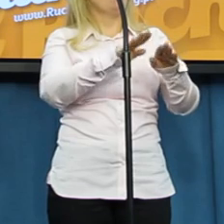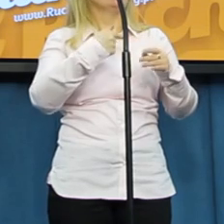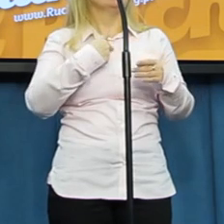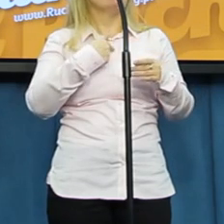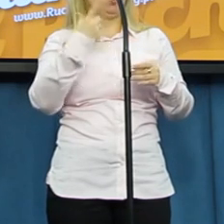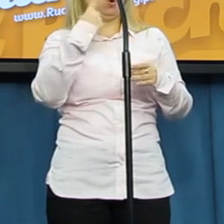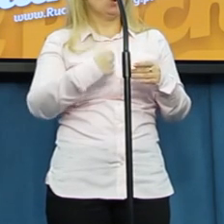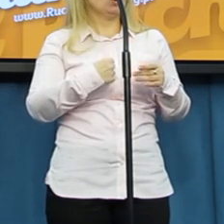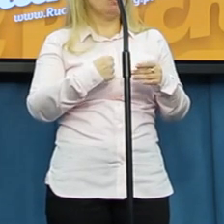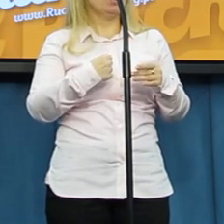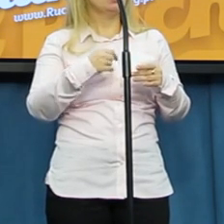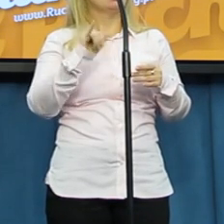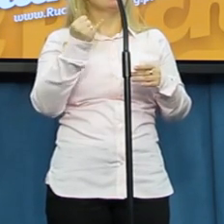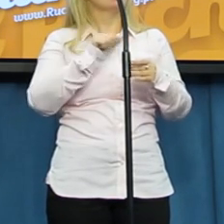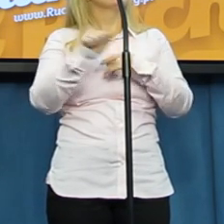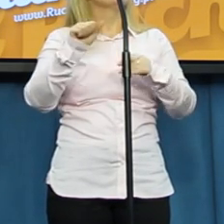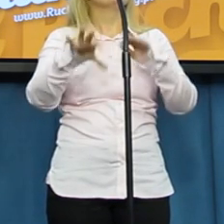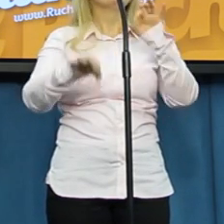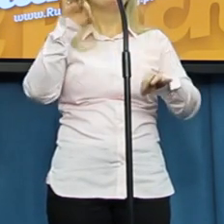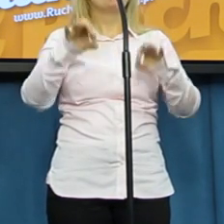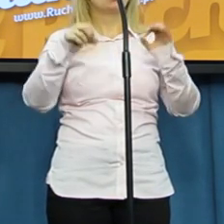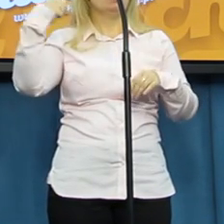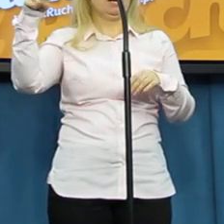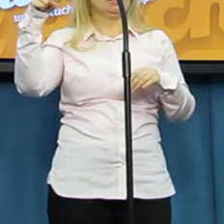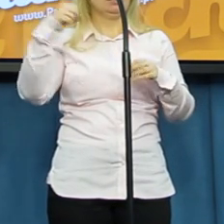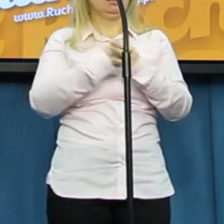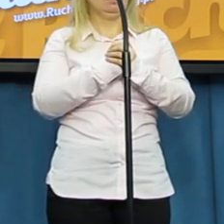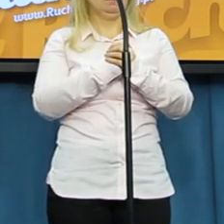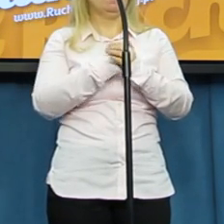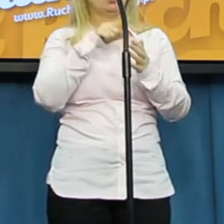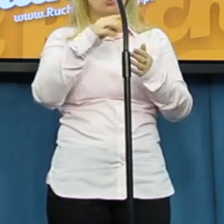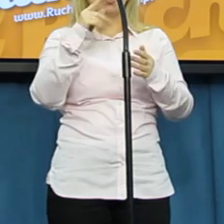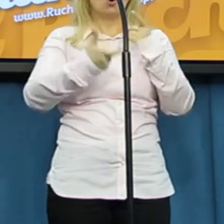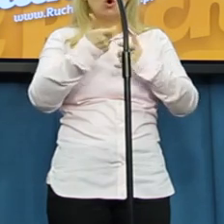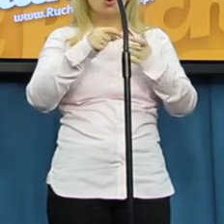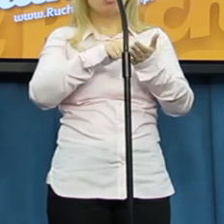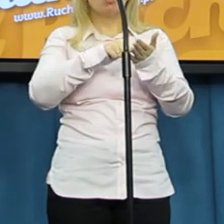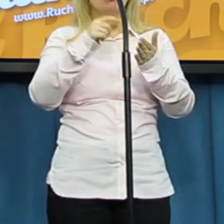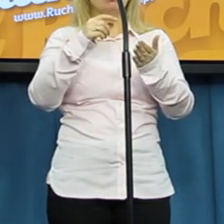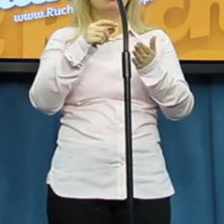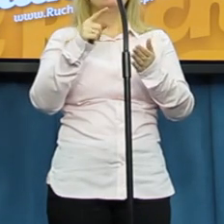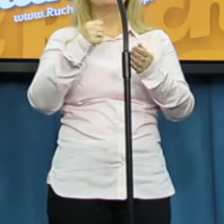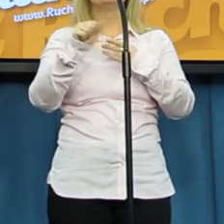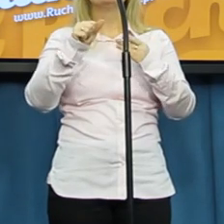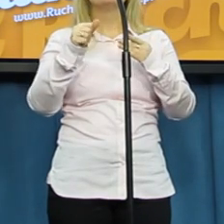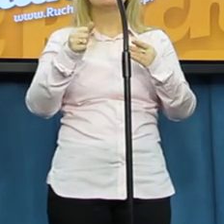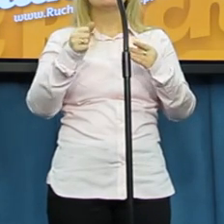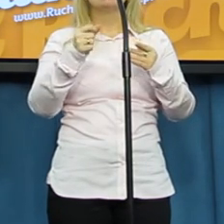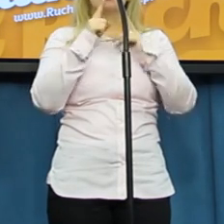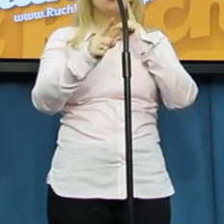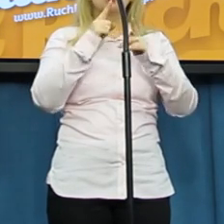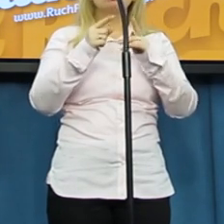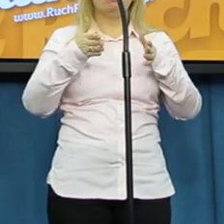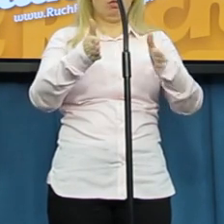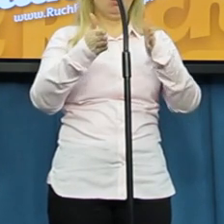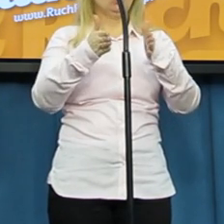osoby w wyborach prezydenckich może najbardziej oddaje, bo drogą metodą ankiet ulicznych najbardziej oddaje realną sytuację,